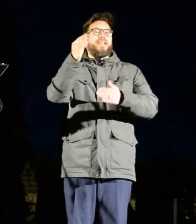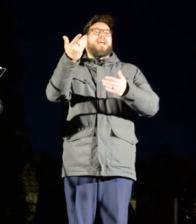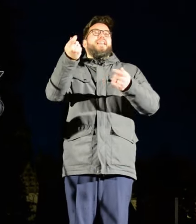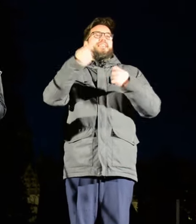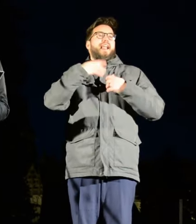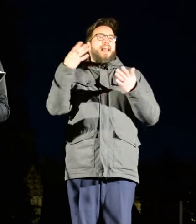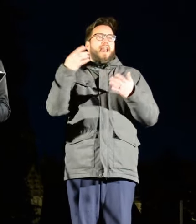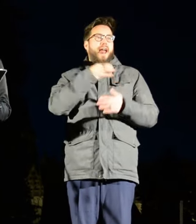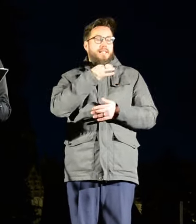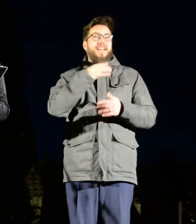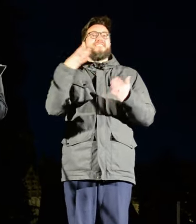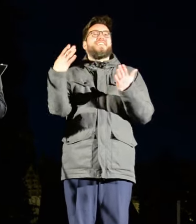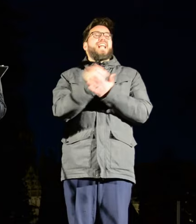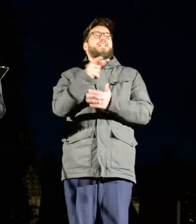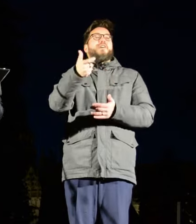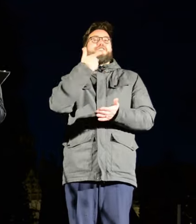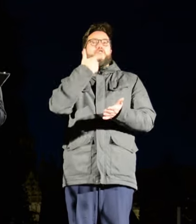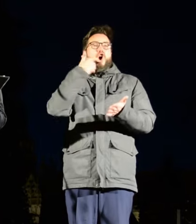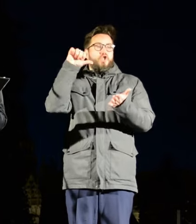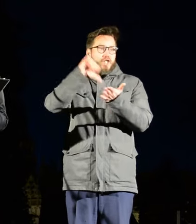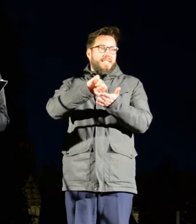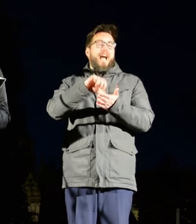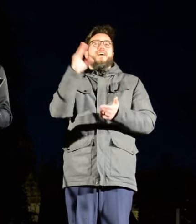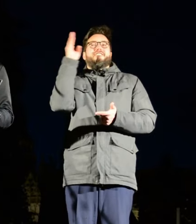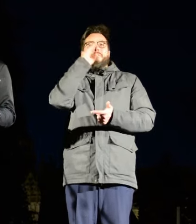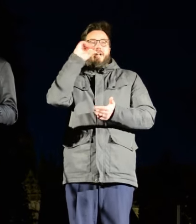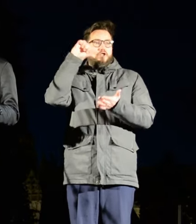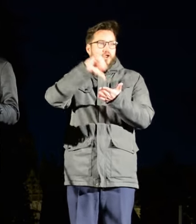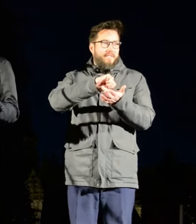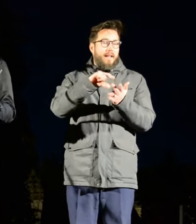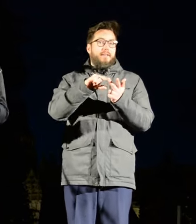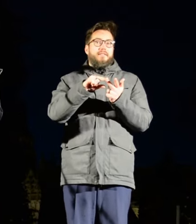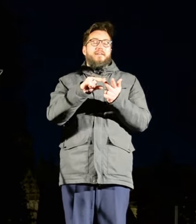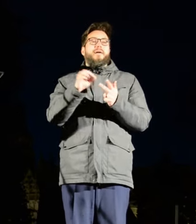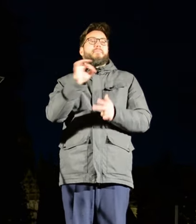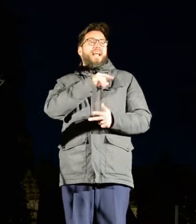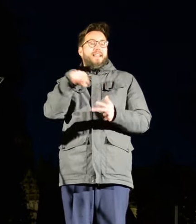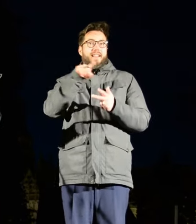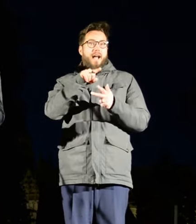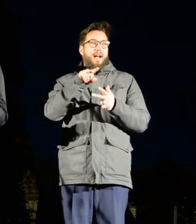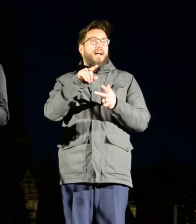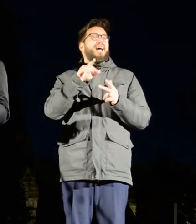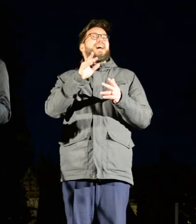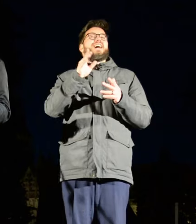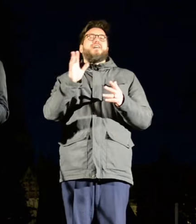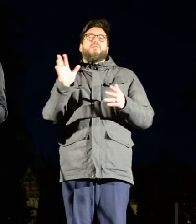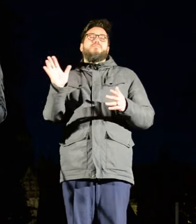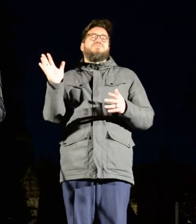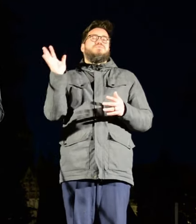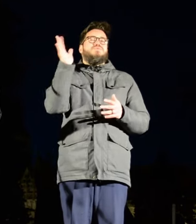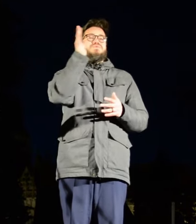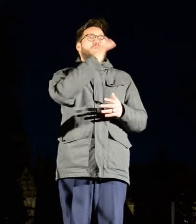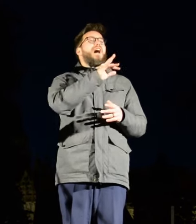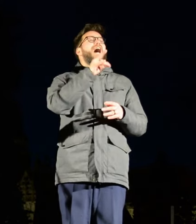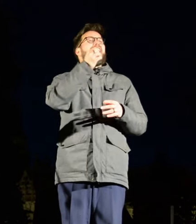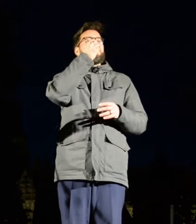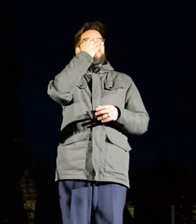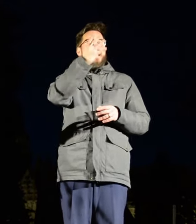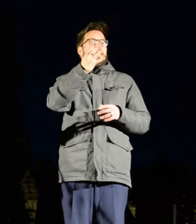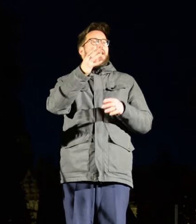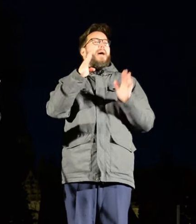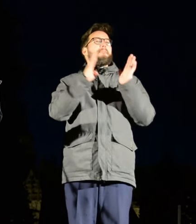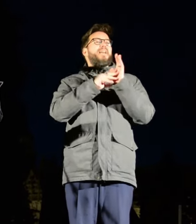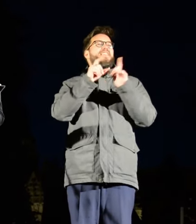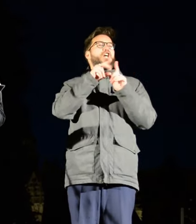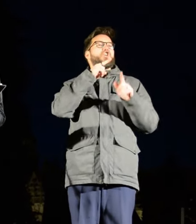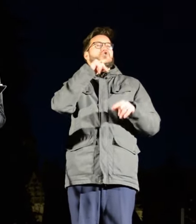hlas. Vyhrali sme nielen v Košiciach a Prešove, ale priatelia, napriek karafiátom, ktoré si nechal kúpiť